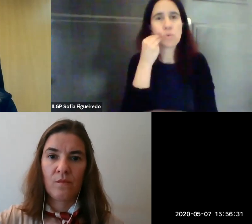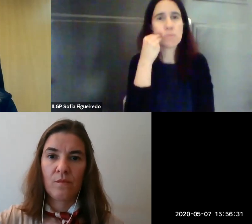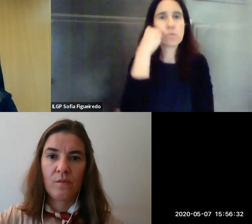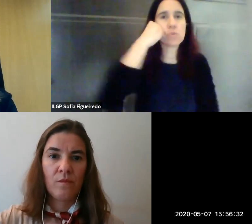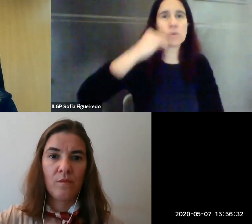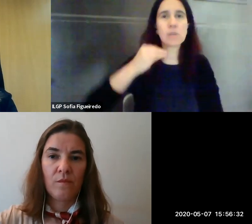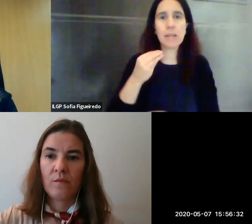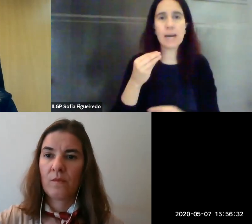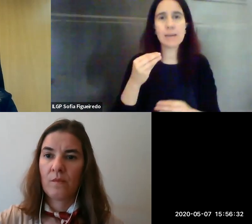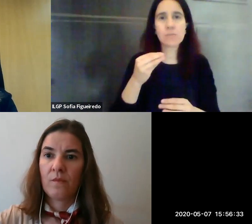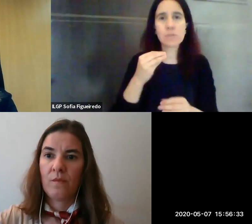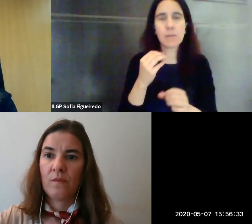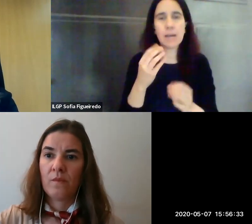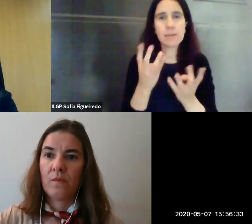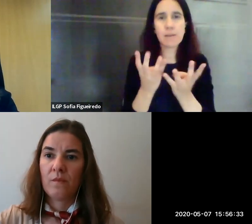que se podem